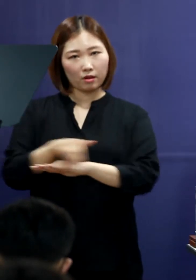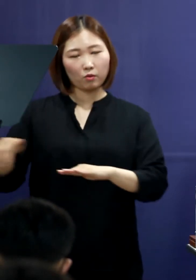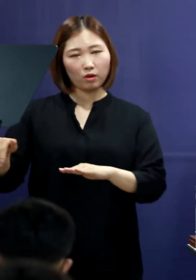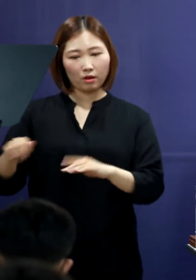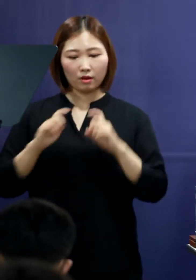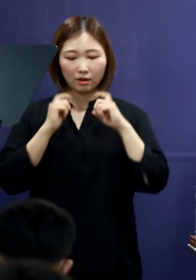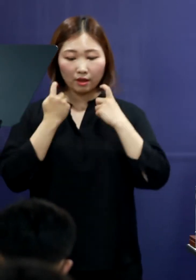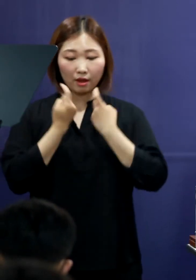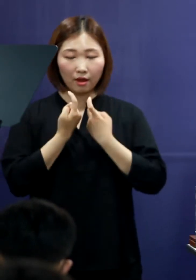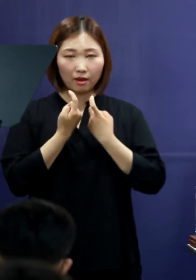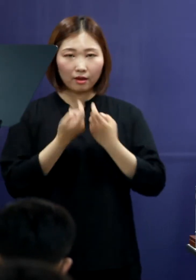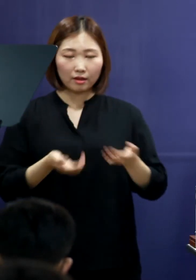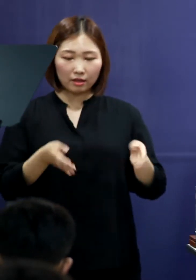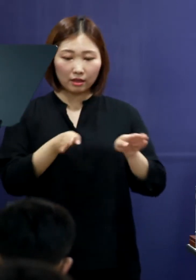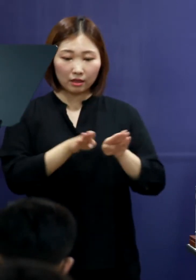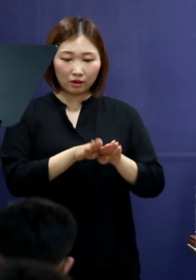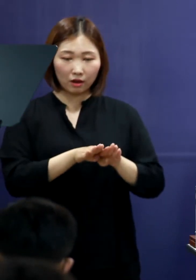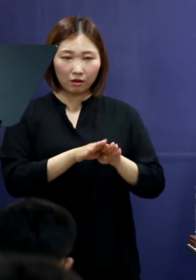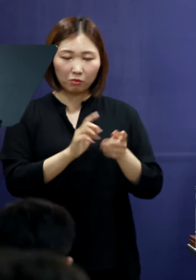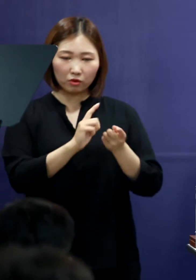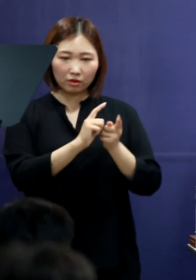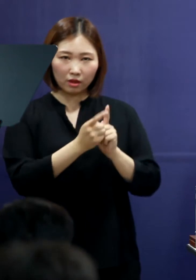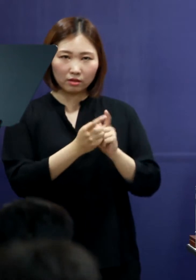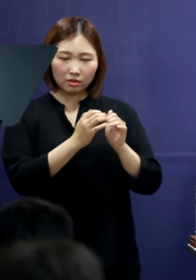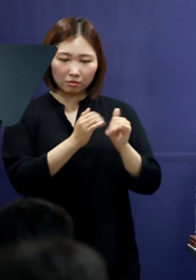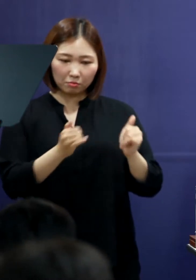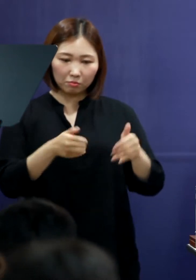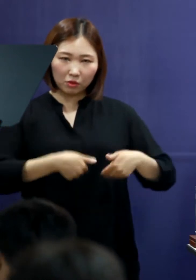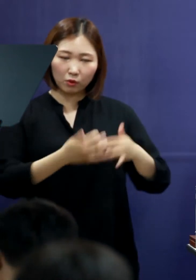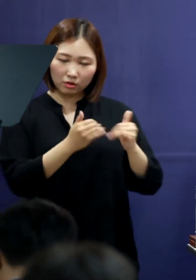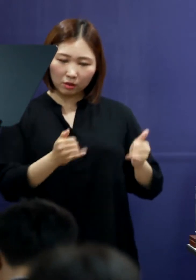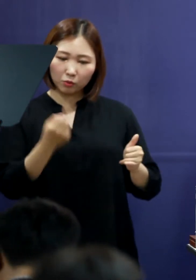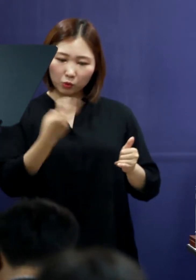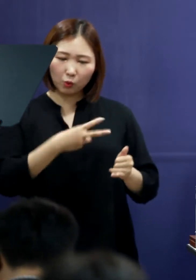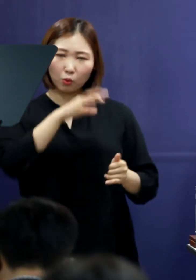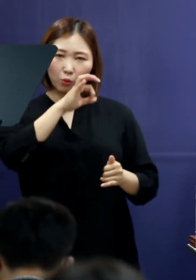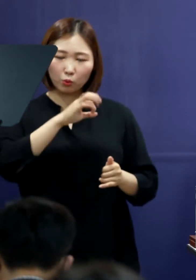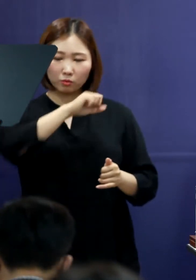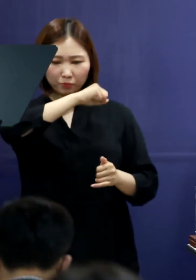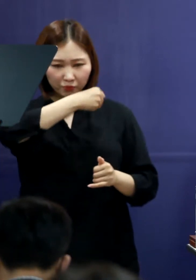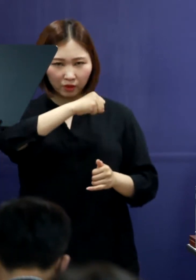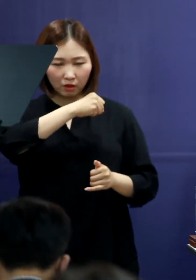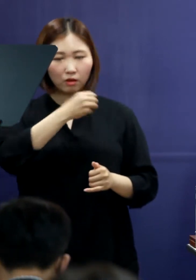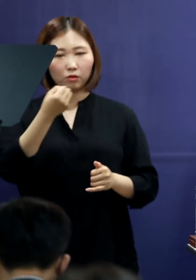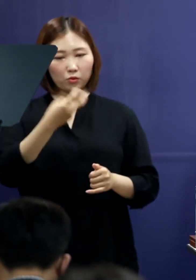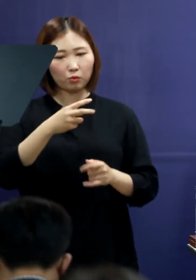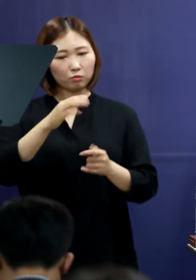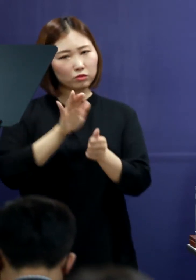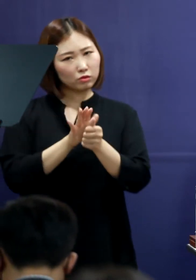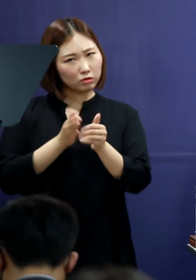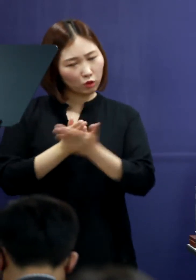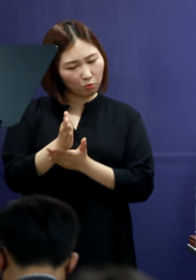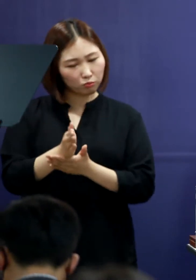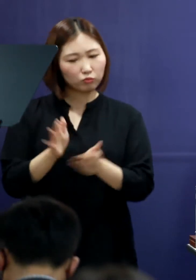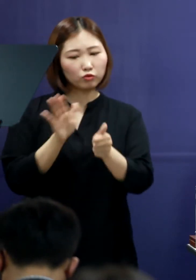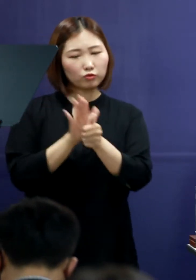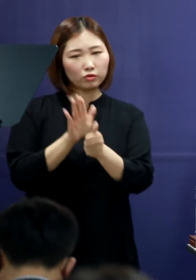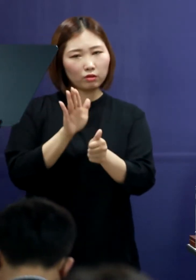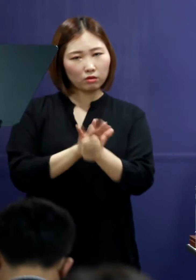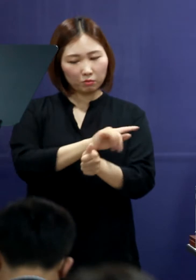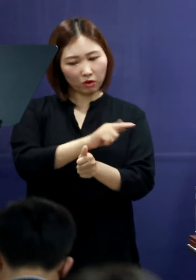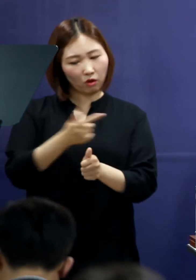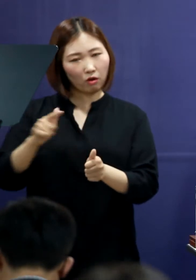기관을 대상으로 대체인력 공급이라든지 재무회계 등 경영 컨설팅, 시설 안전점검 등